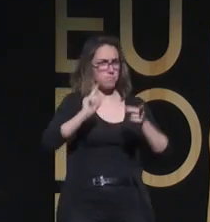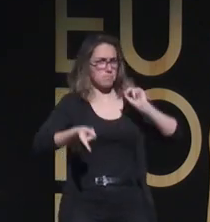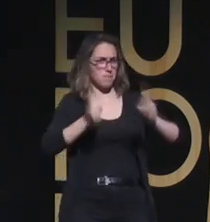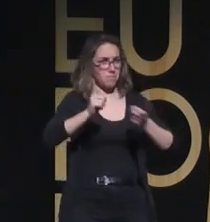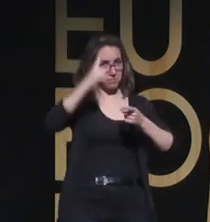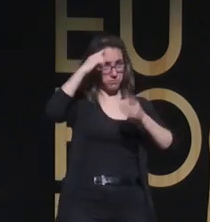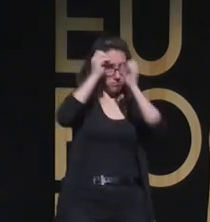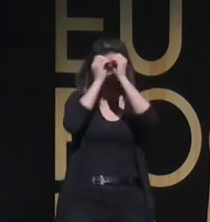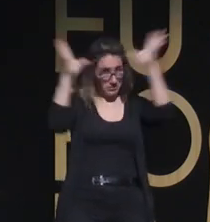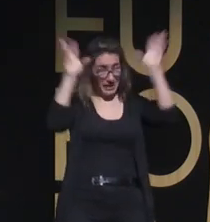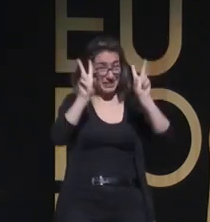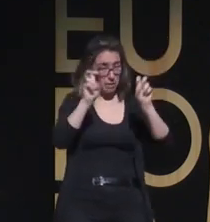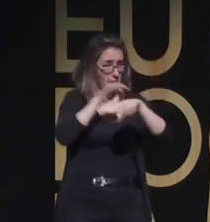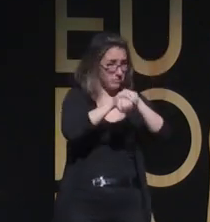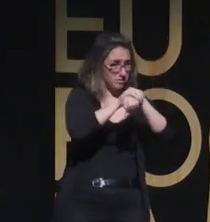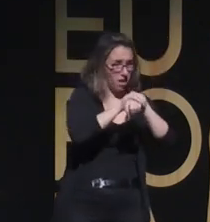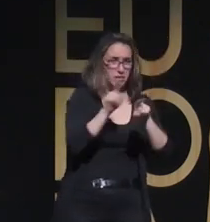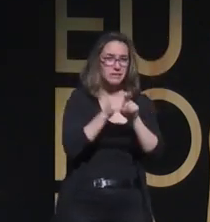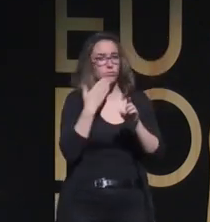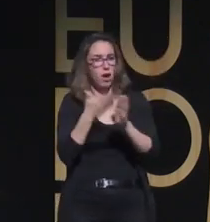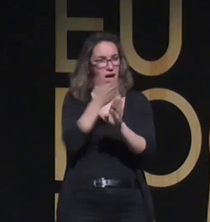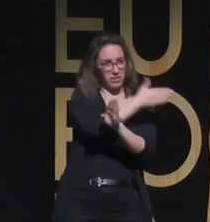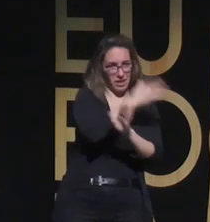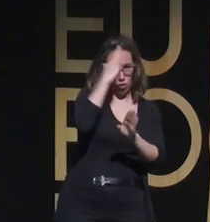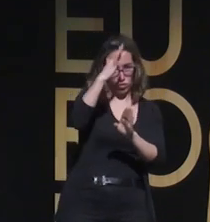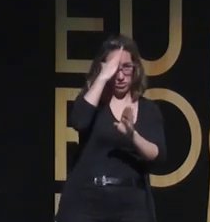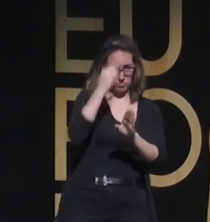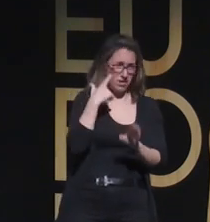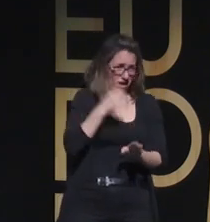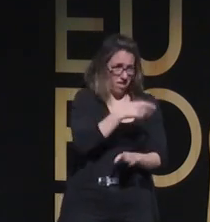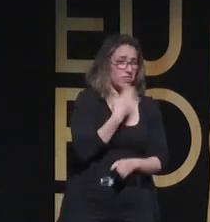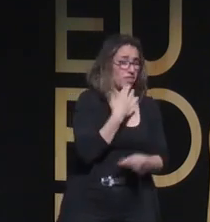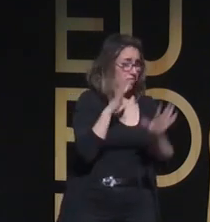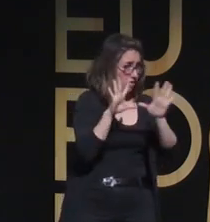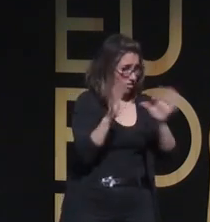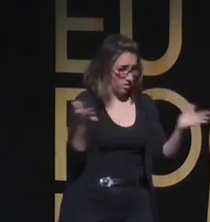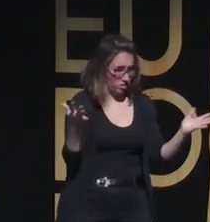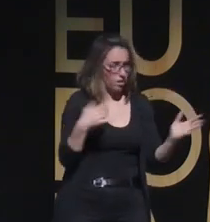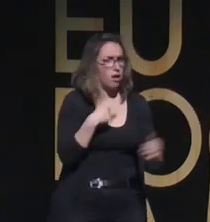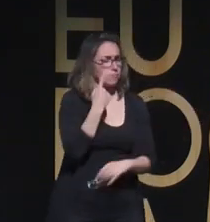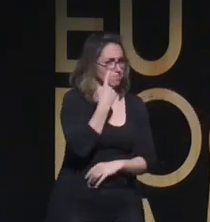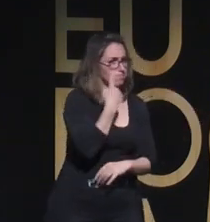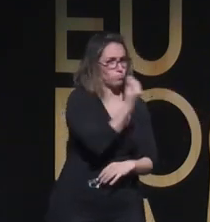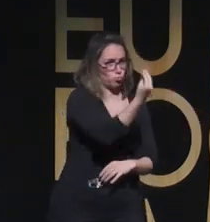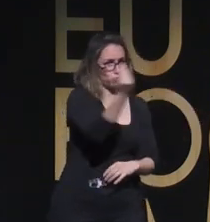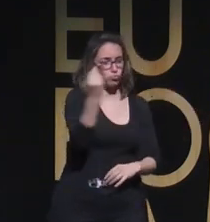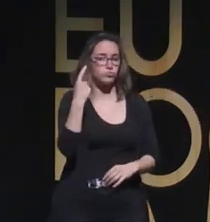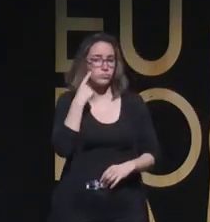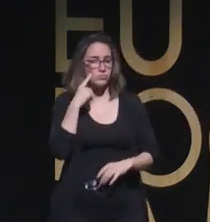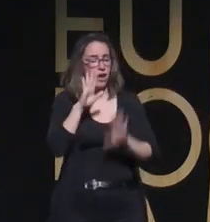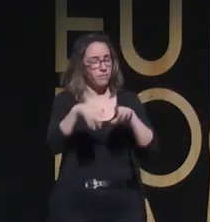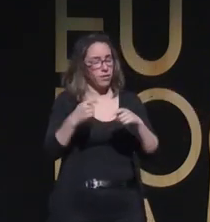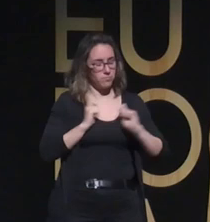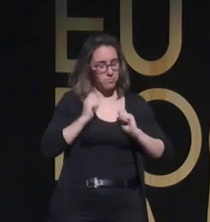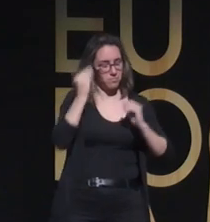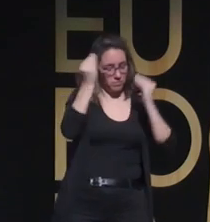de la amistad que antes se convierte en la adolescencia, que está en los 10 añicos. Yo me lo he encontrado más veces, ¿eh? Por eso las tripas me han hecho pensar un poco en